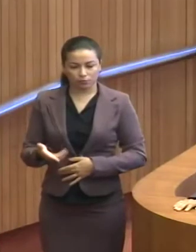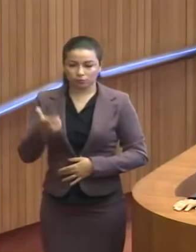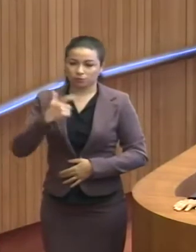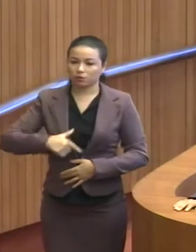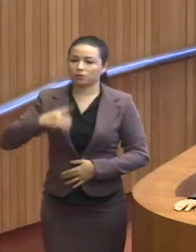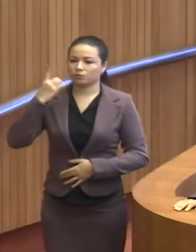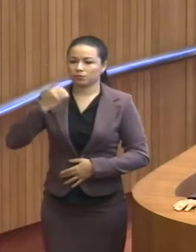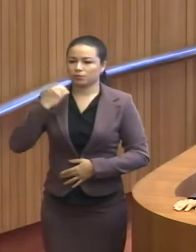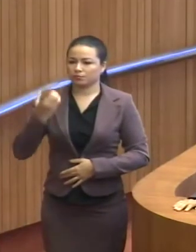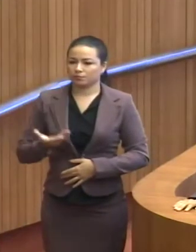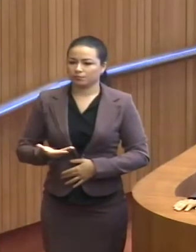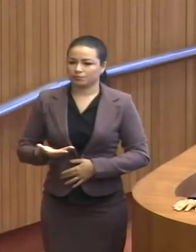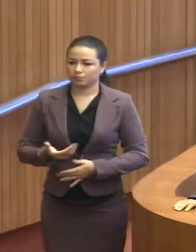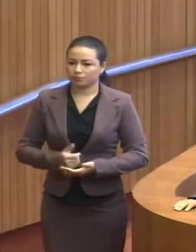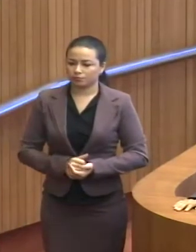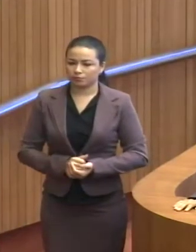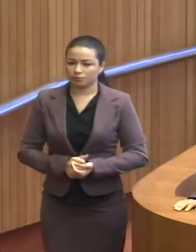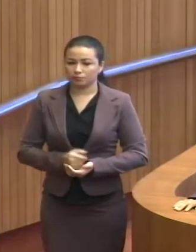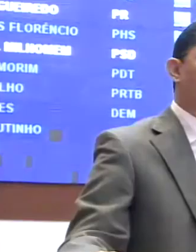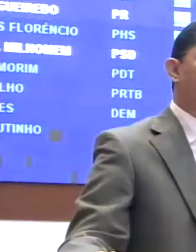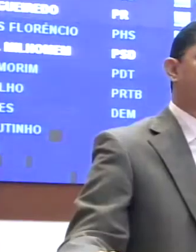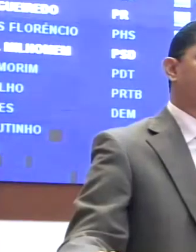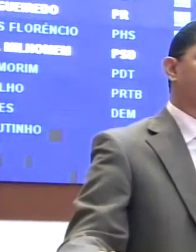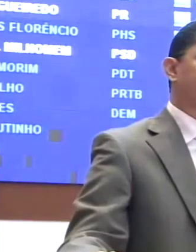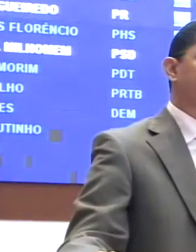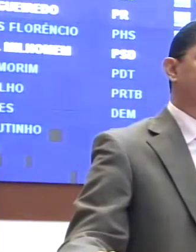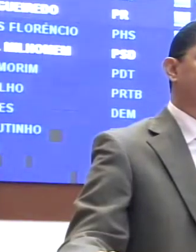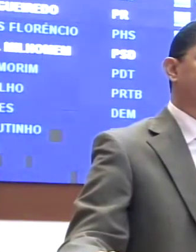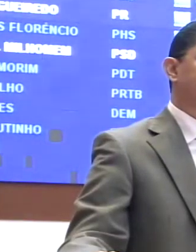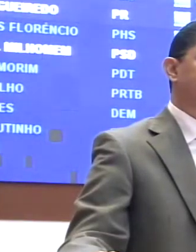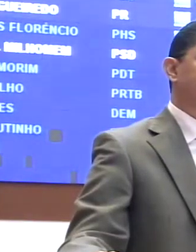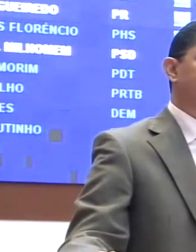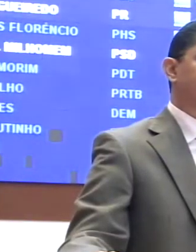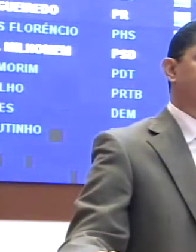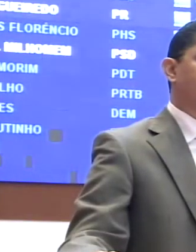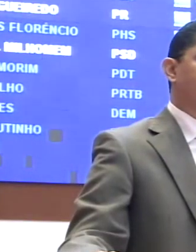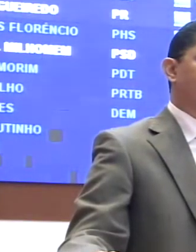como parlamentar, nesse estado do Maranhão.